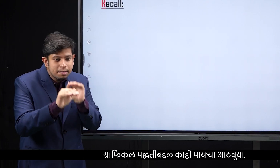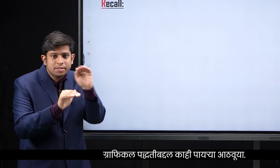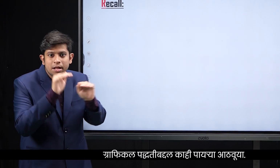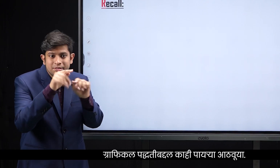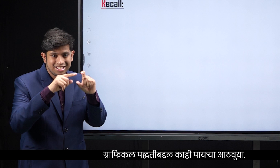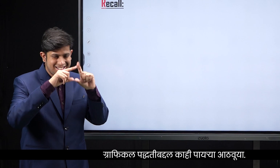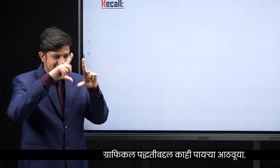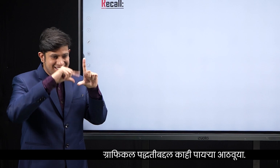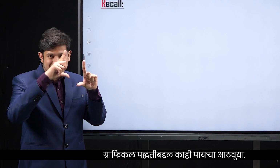आठवूया.